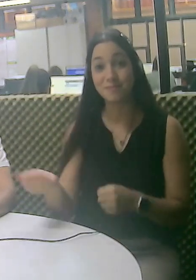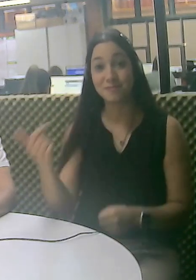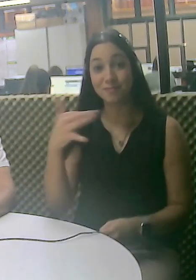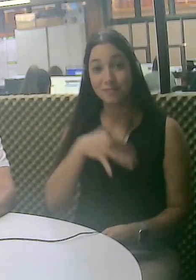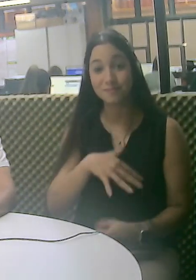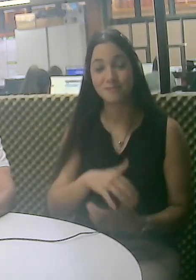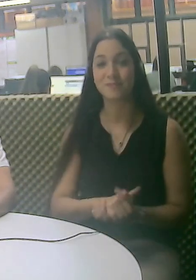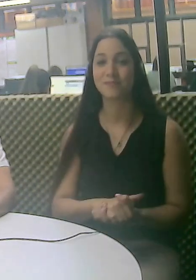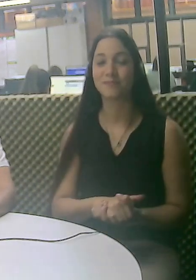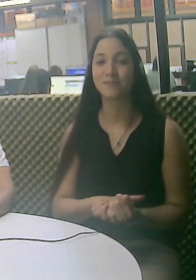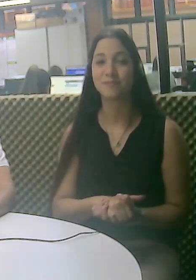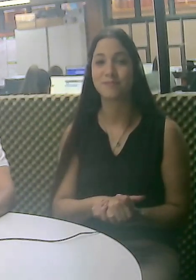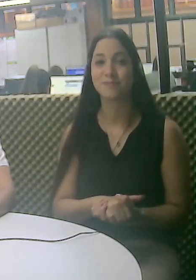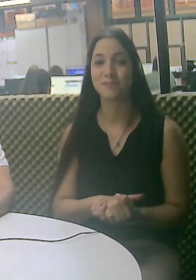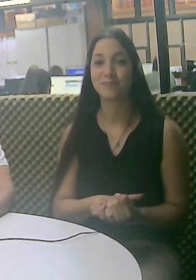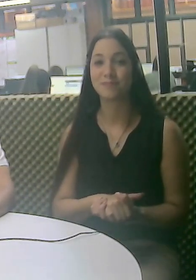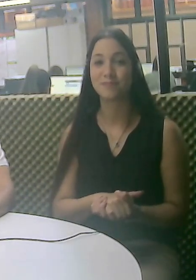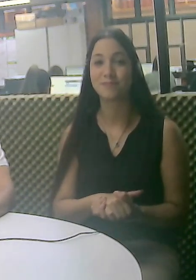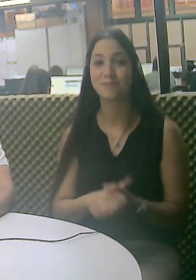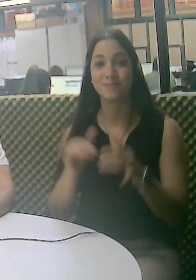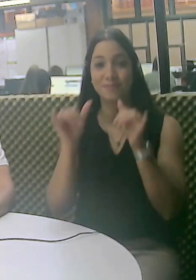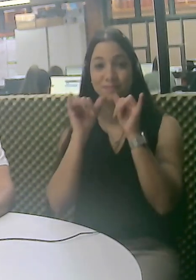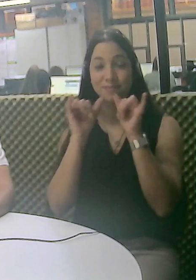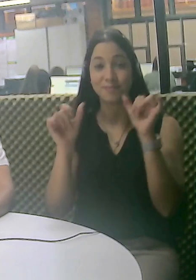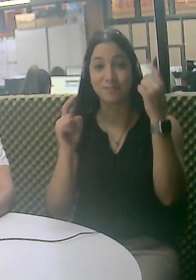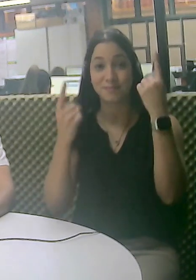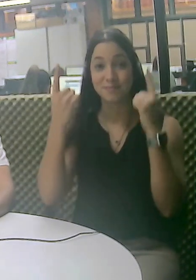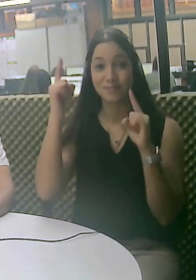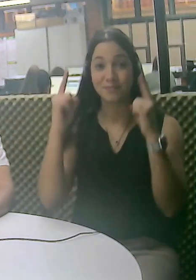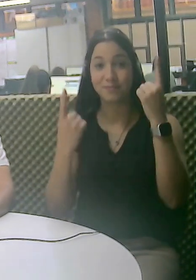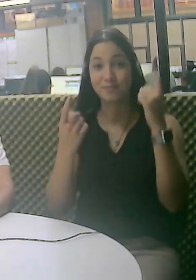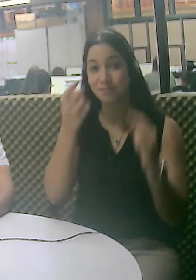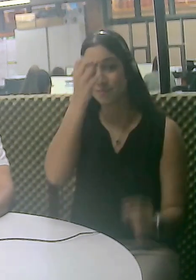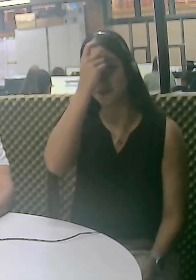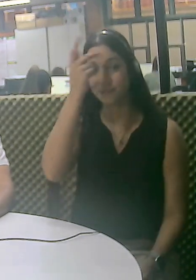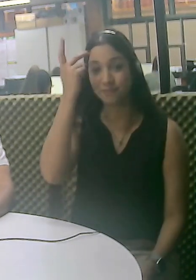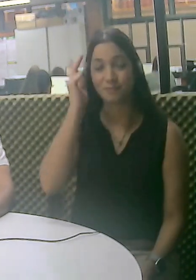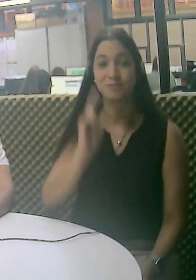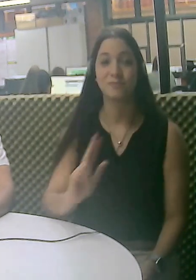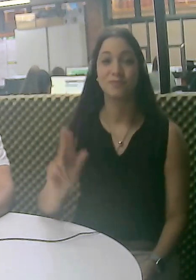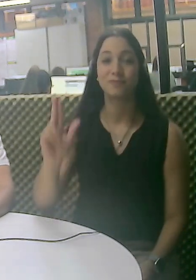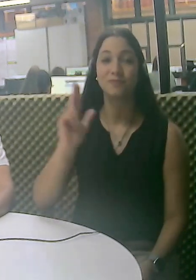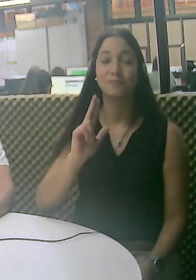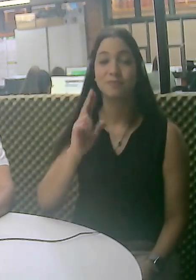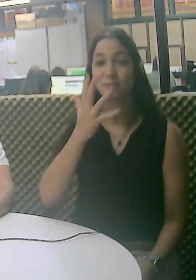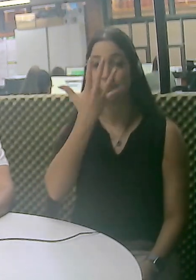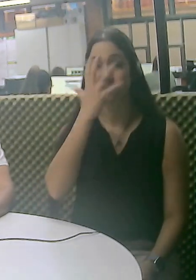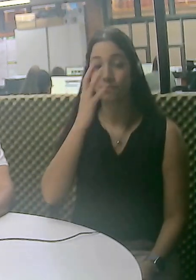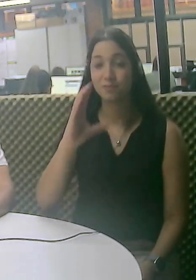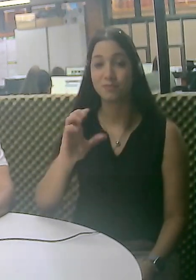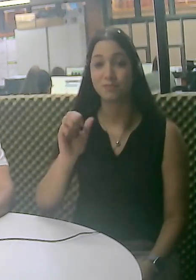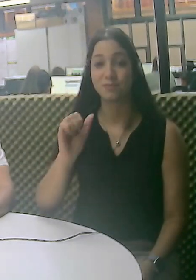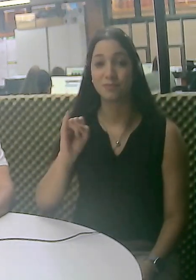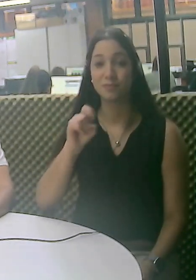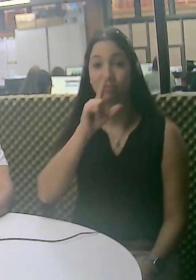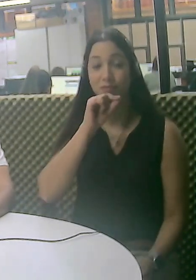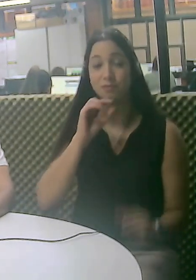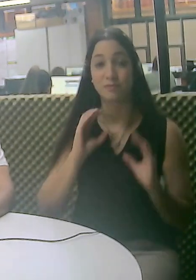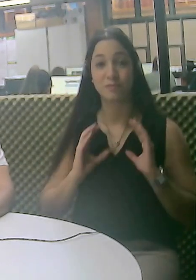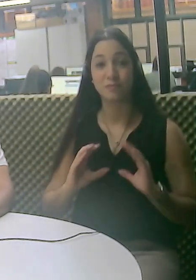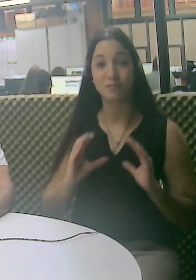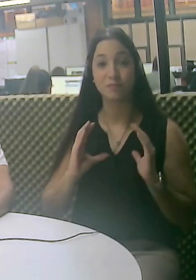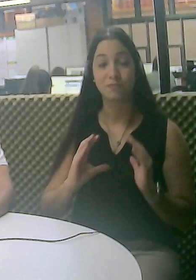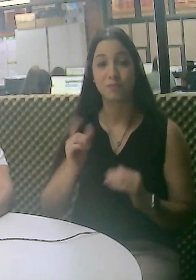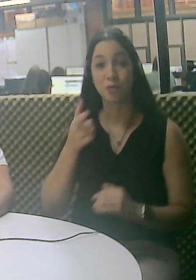vocês. E continuando com as notícias carnavalescas, a Prefeitura de Uberlândia promoveu o Carnaval dos Ceais no Parque do Sabiá.